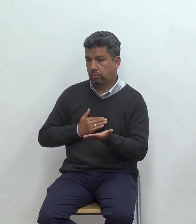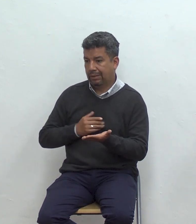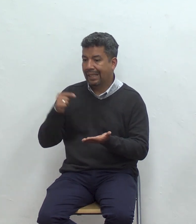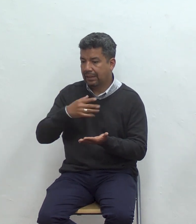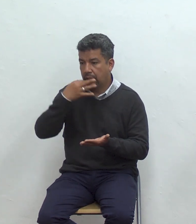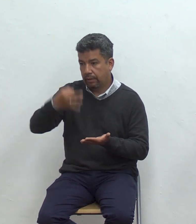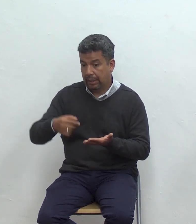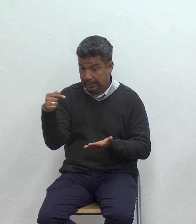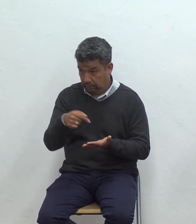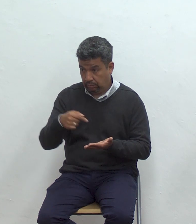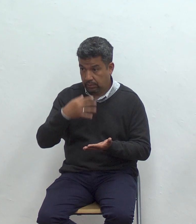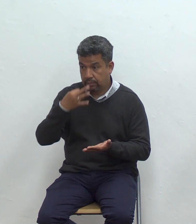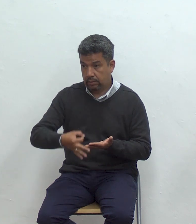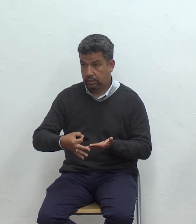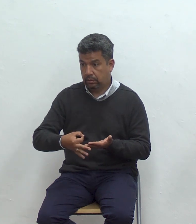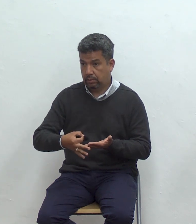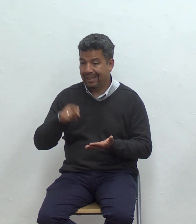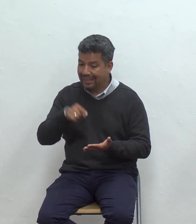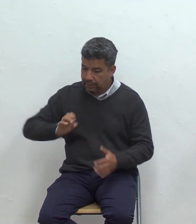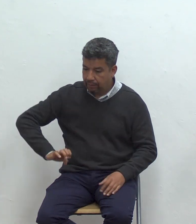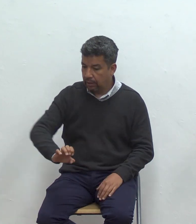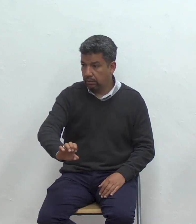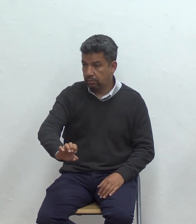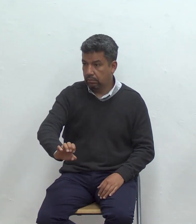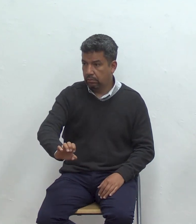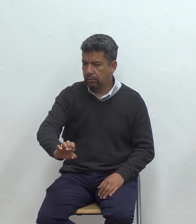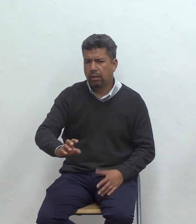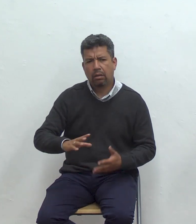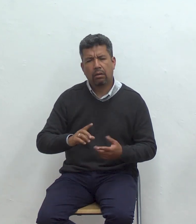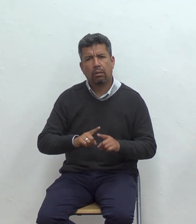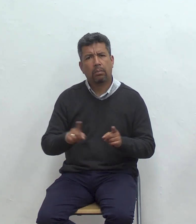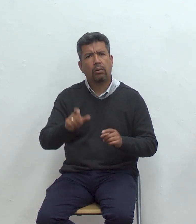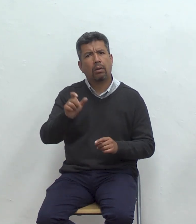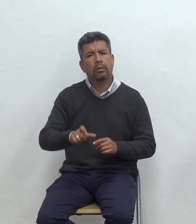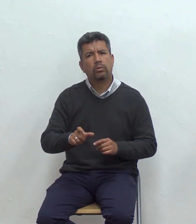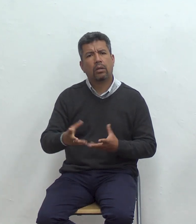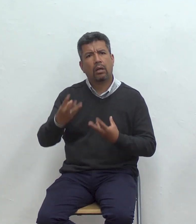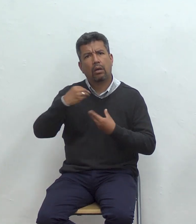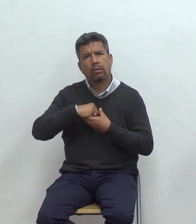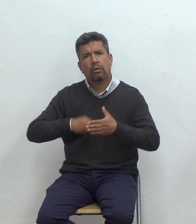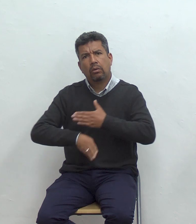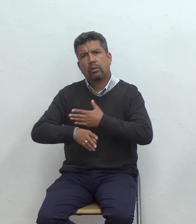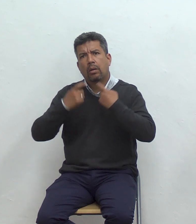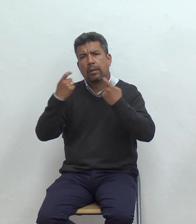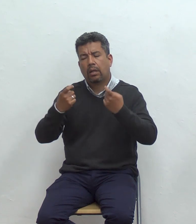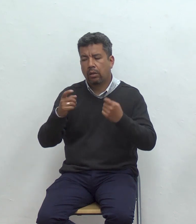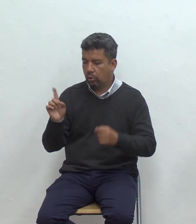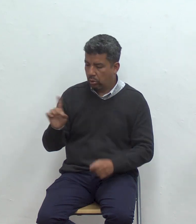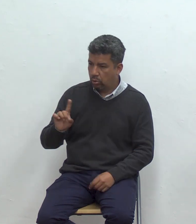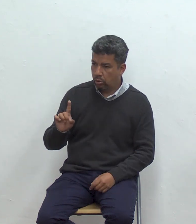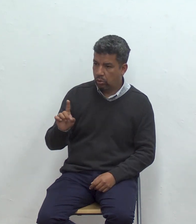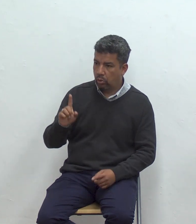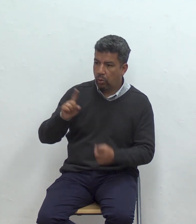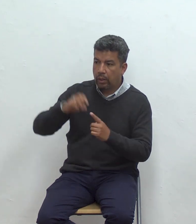Esa es la verdad. Ese es el evangelio. Ay, pero la persona va a tomar eso para seguir pecando. No, porque